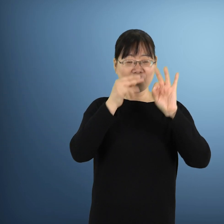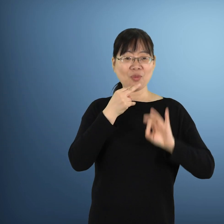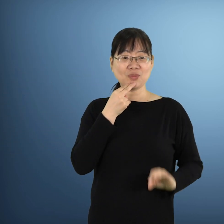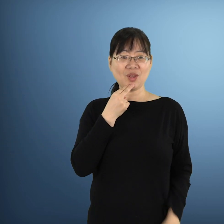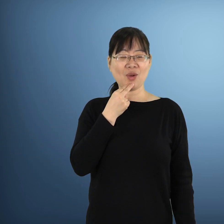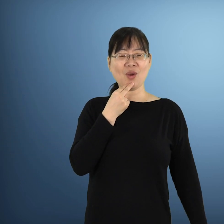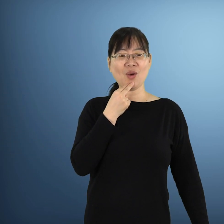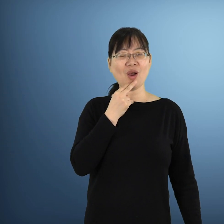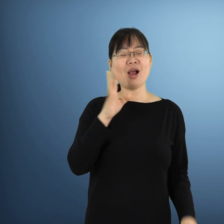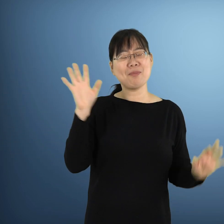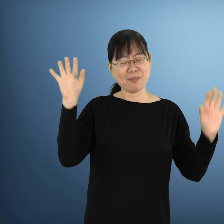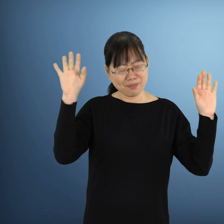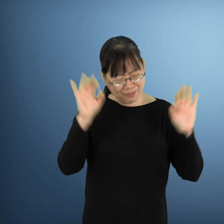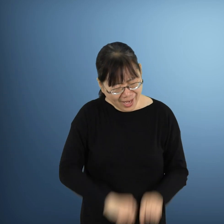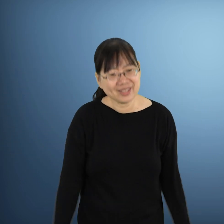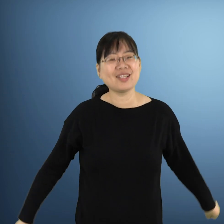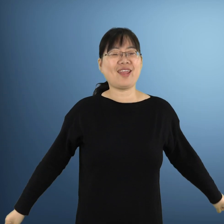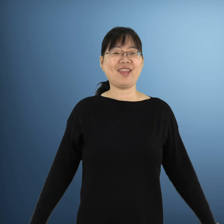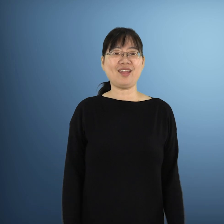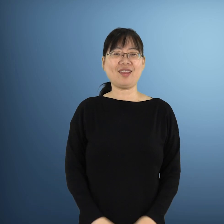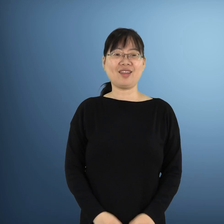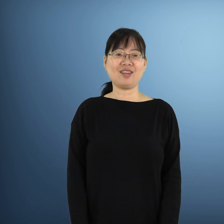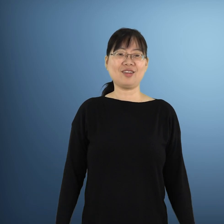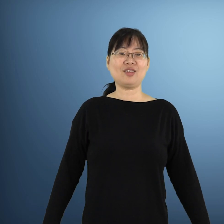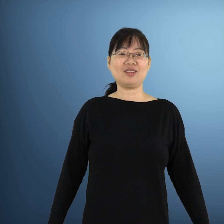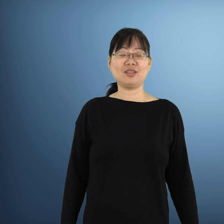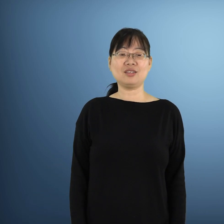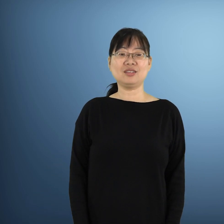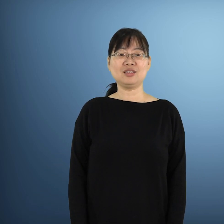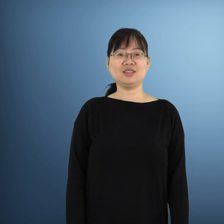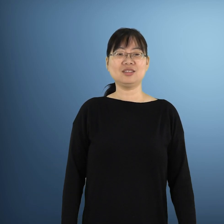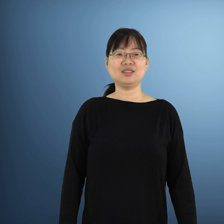보면 망해요.